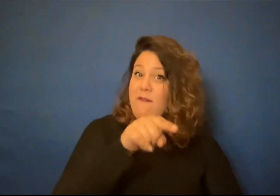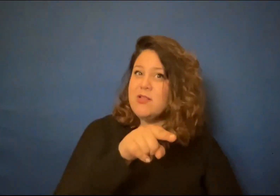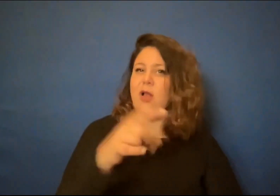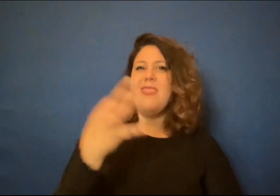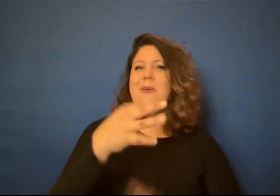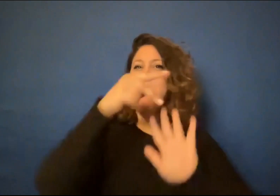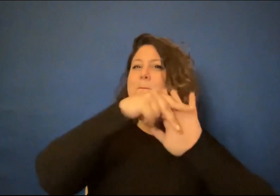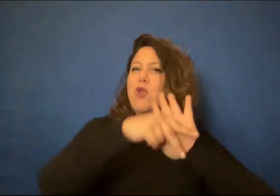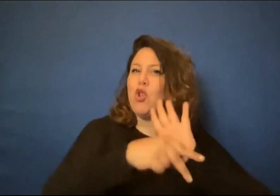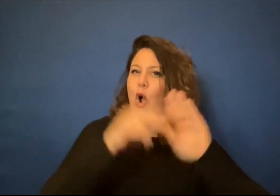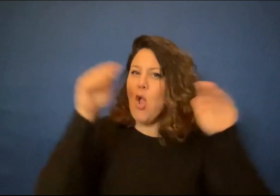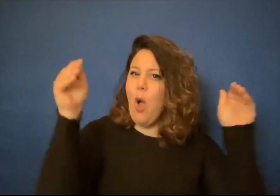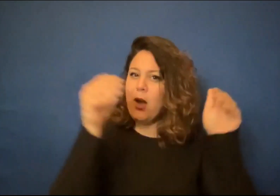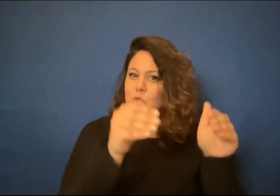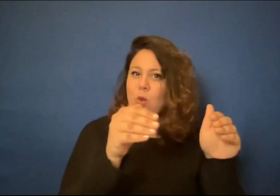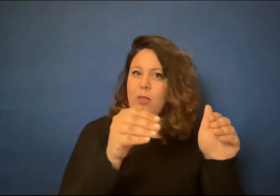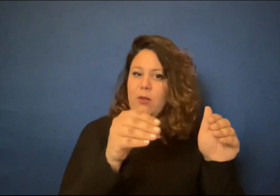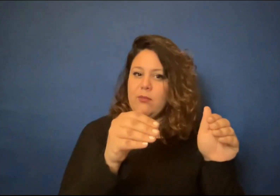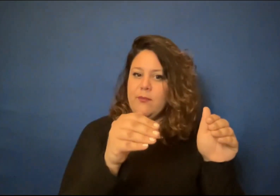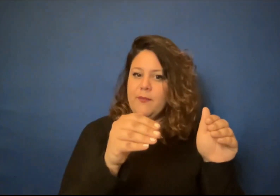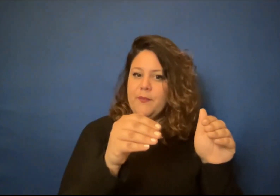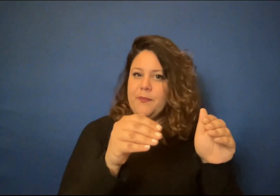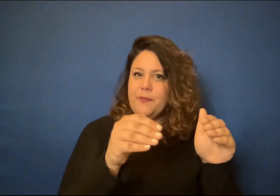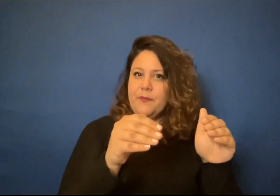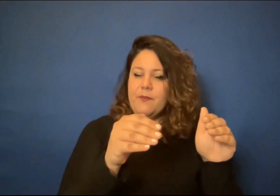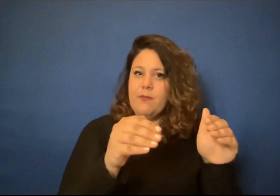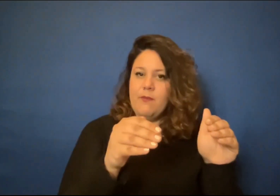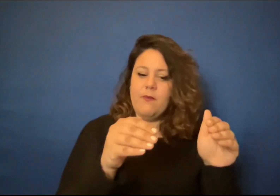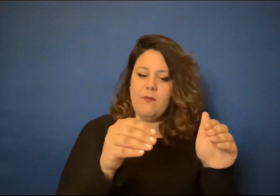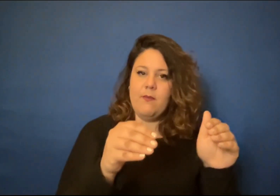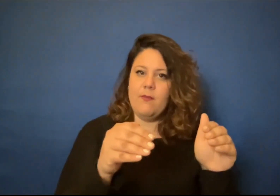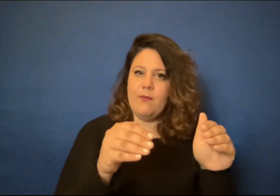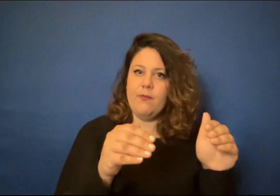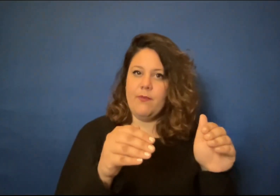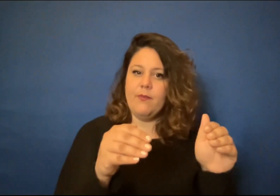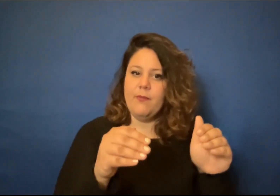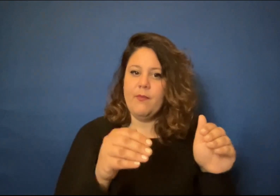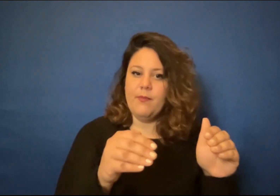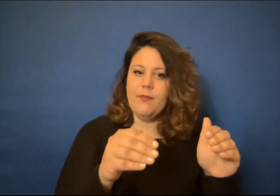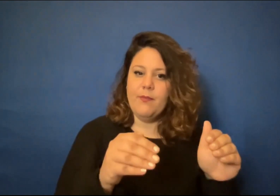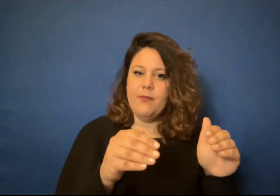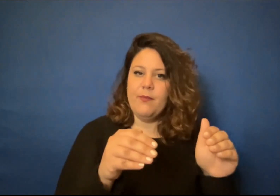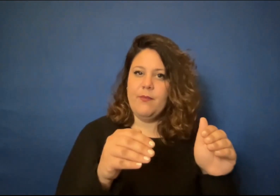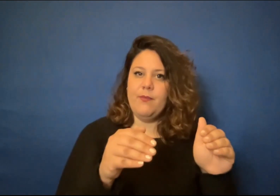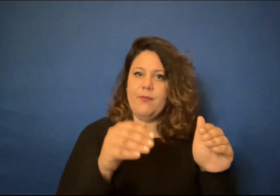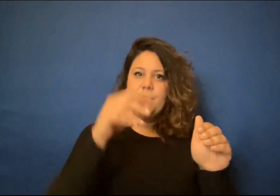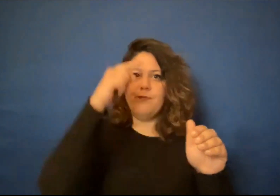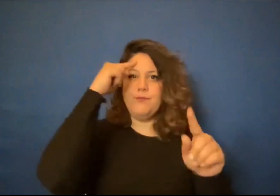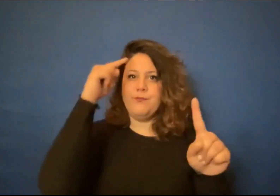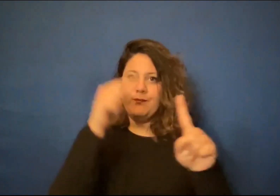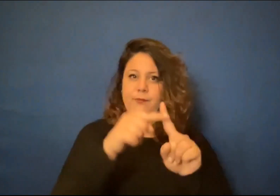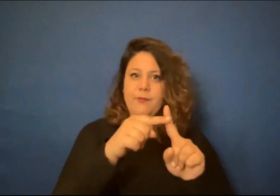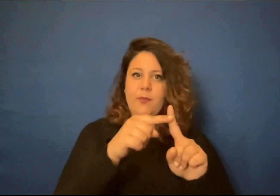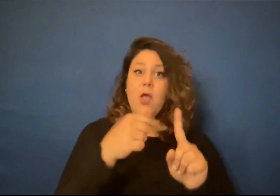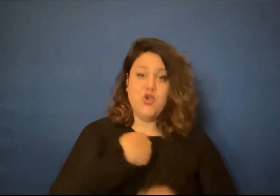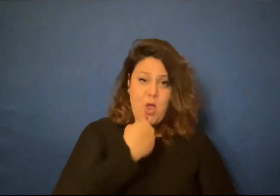actuación que les garantizaran el hecho de que a través de determinadas actitudes, que lo he dicho